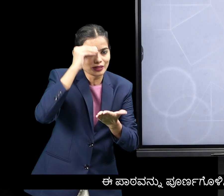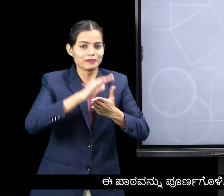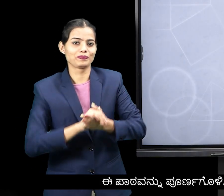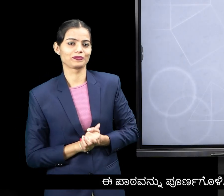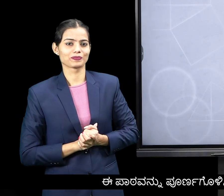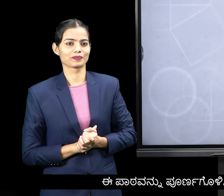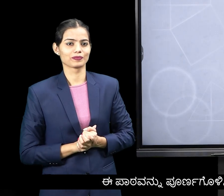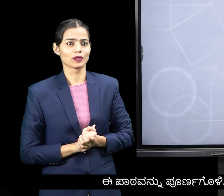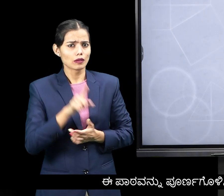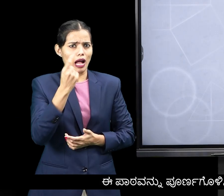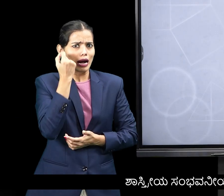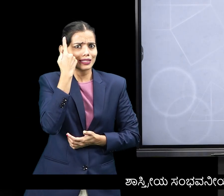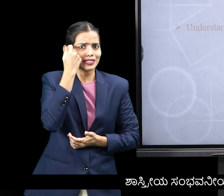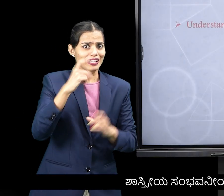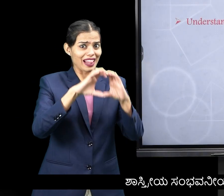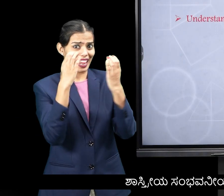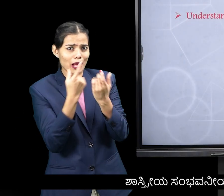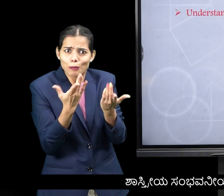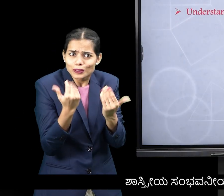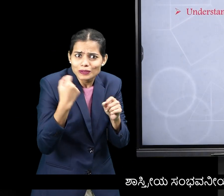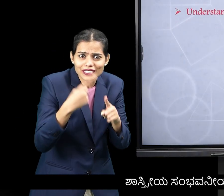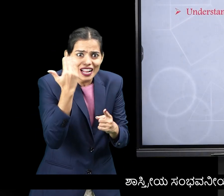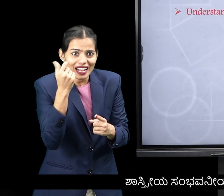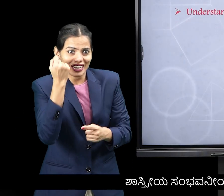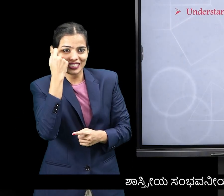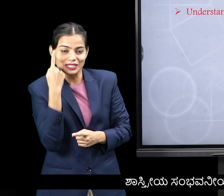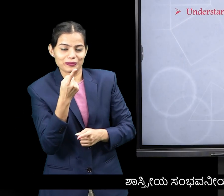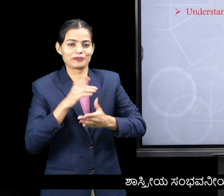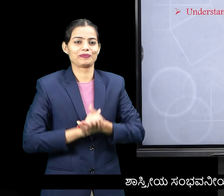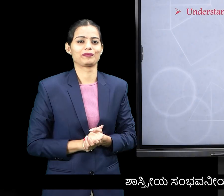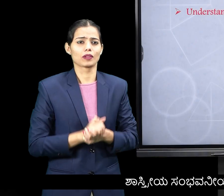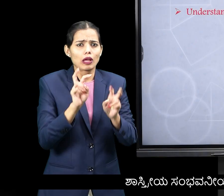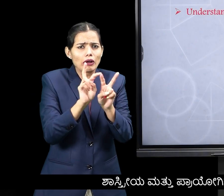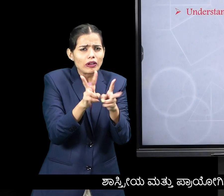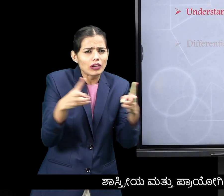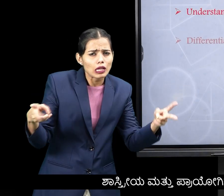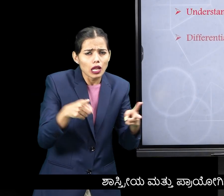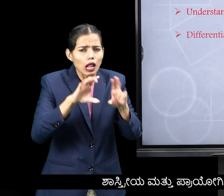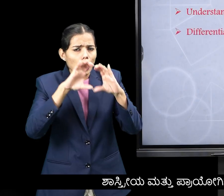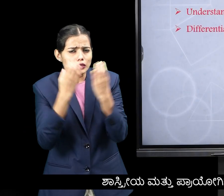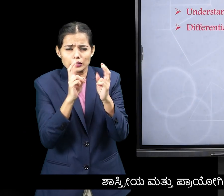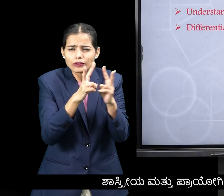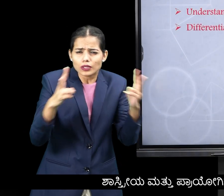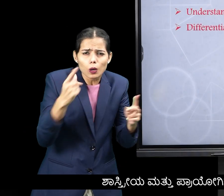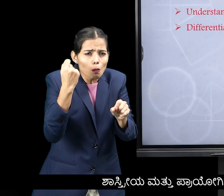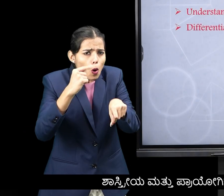ಆಗತ್ತೆ. ಶಾಸ್ತ್ರೀಯ ಸಂಭವನೀಯತೆಯನ್ನ ಅರ್ಥ ಮಾಡ್ಕೊಳ್ಳಿ. ಶಾಸ್ತ್ರೀಯ ಮತ್ತು ಪ್ರಾಯೋಗಿಕ